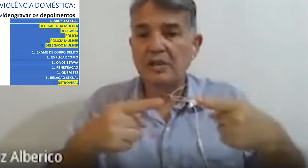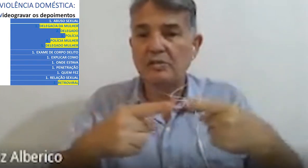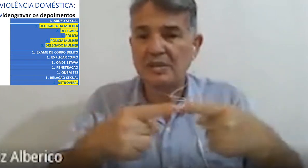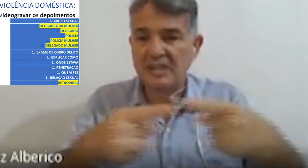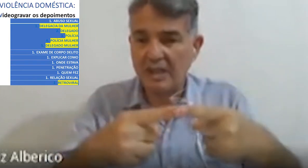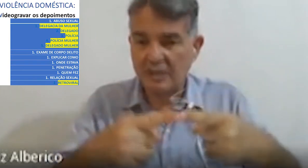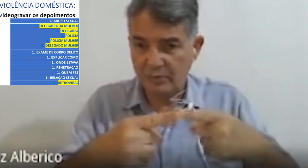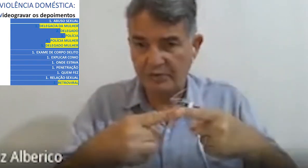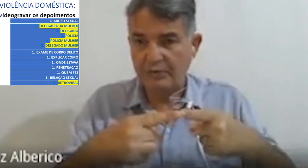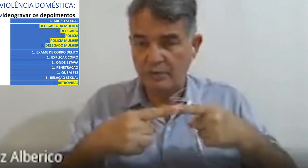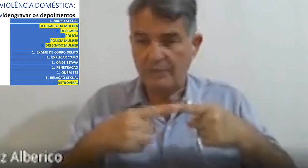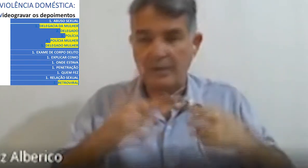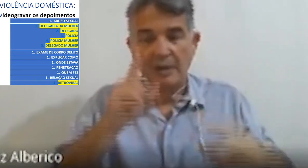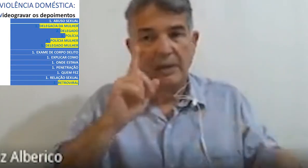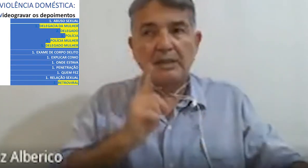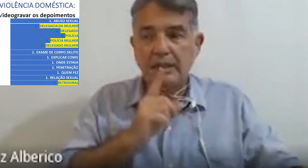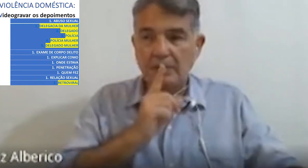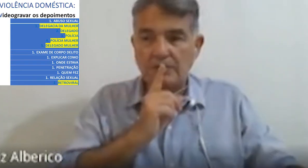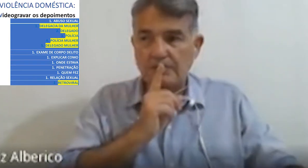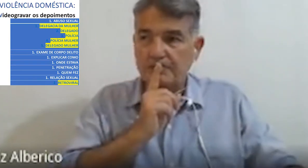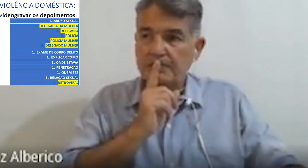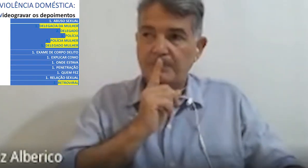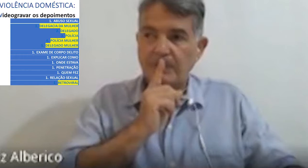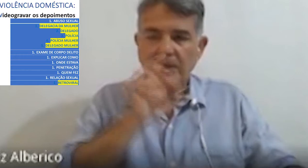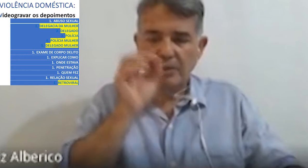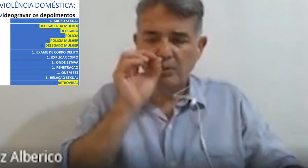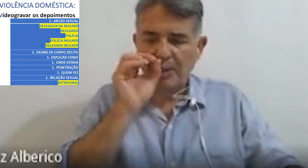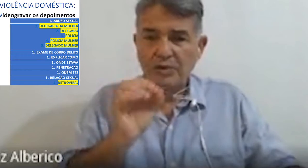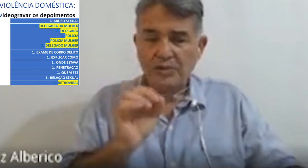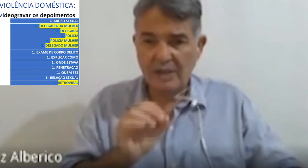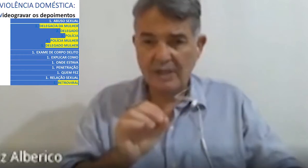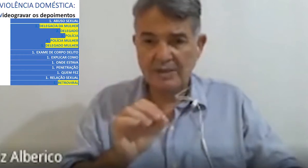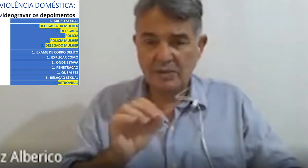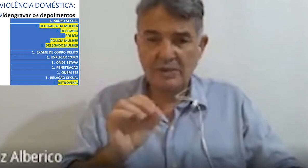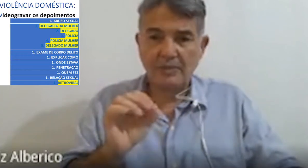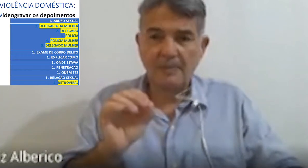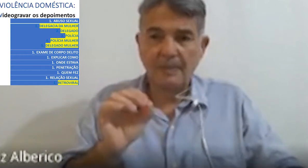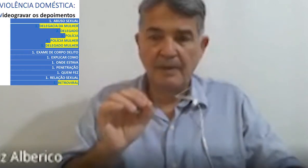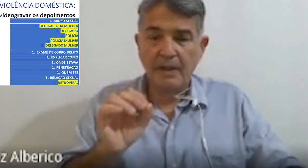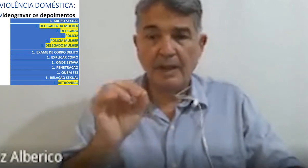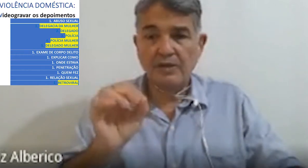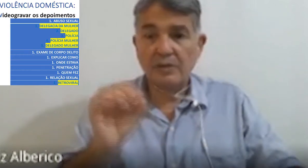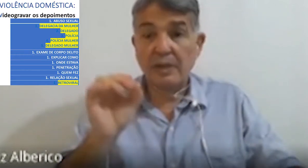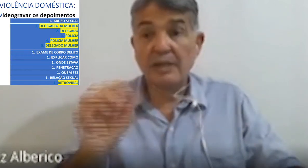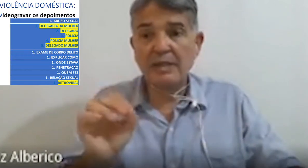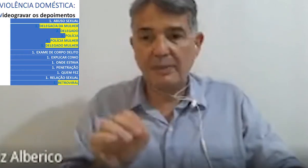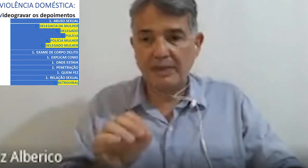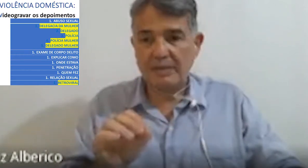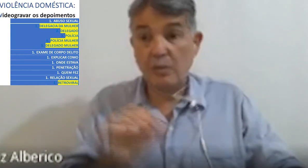juntando as ideias, por favor. Entendam. Entendam que é muito séria a situação. A questão da interpretação ou